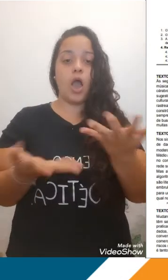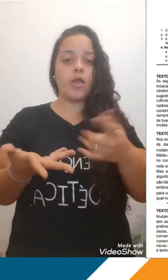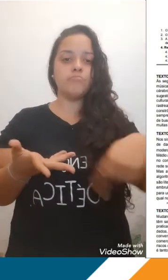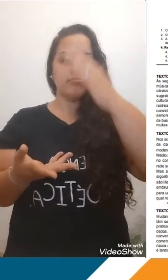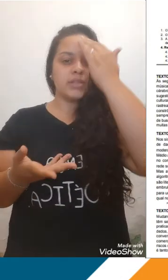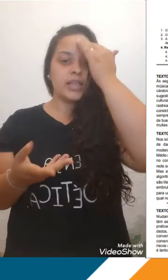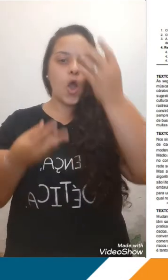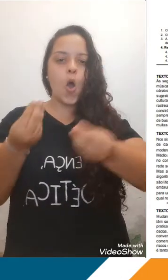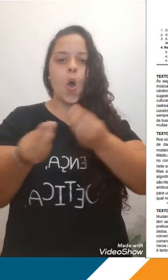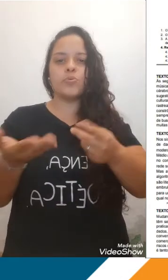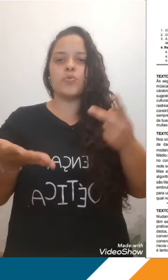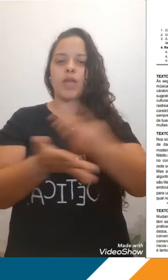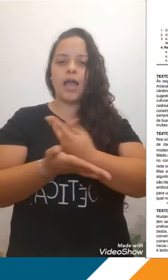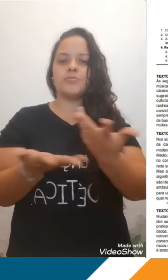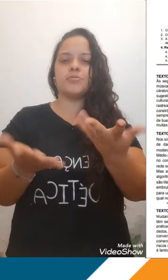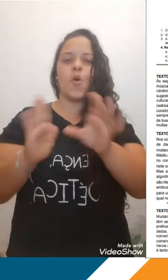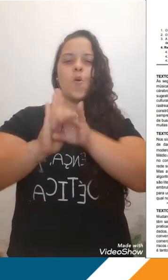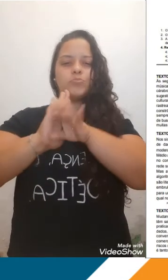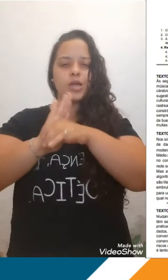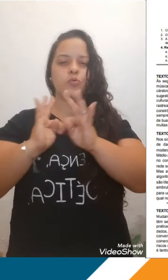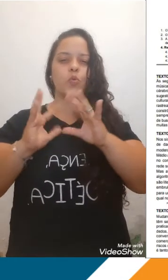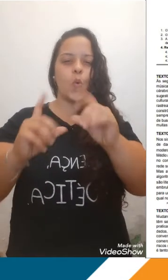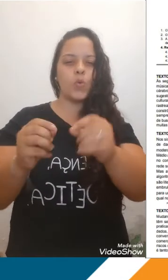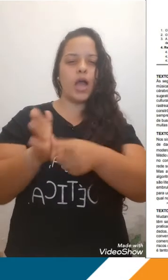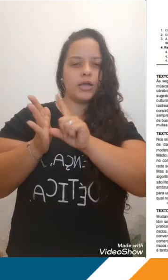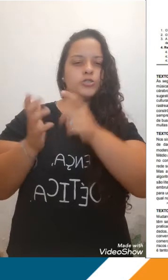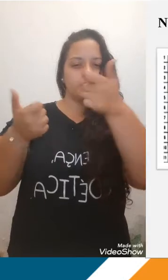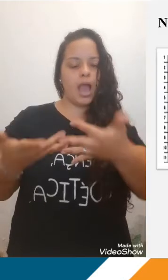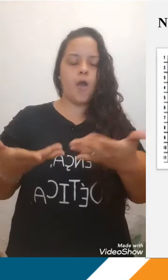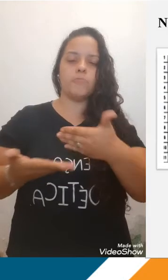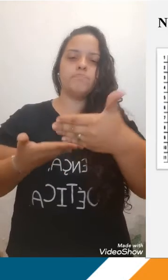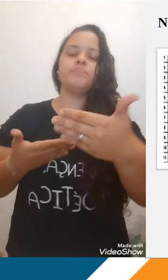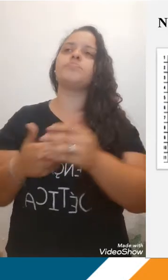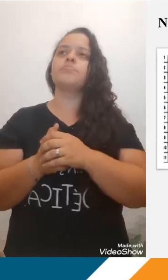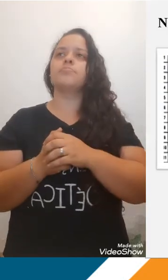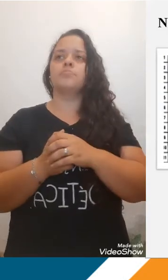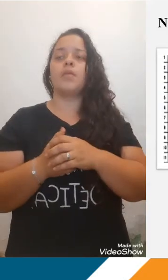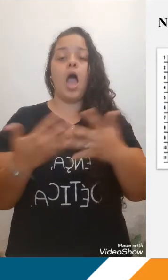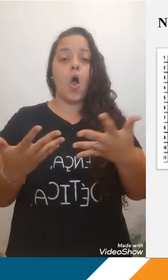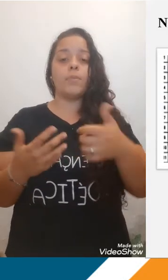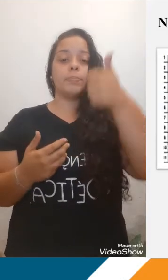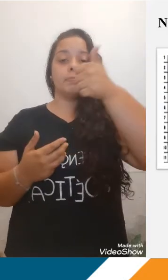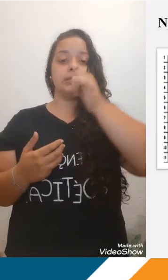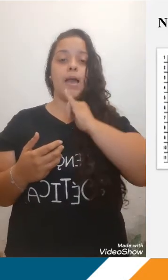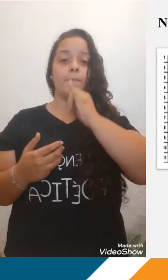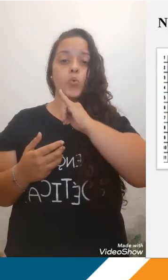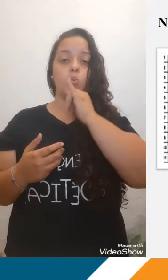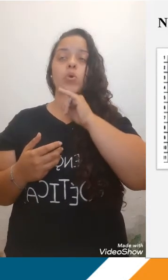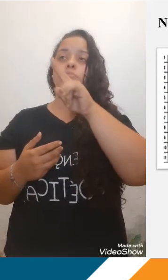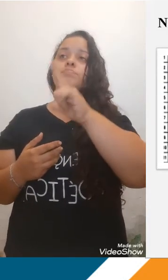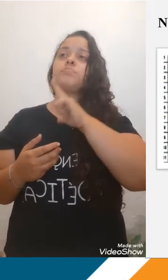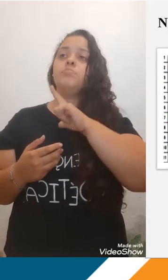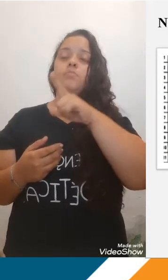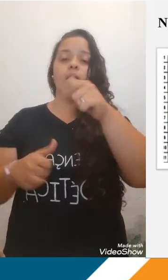a aplicabilidade de todos os conceitos que a gente viu a respeito do repertório sociocultural. Bom, o primeiro exemplo, ele